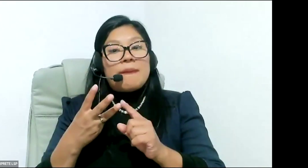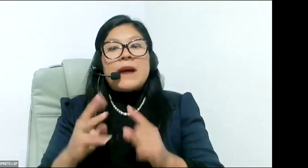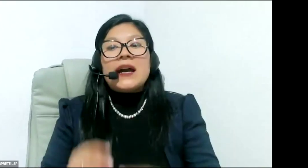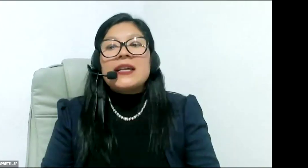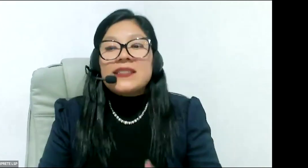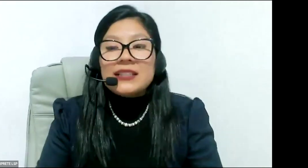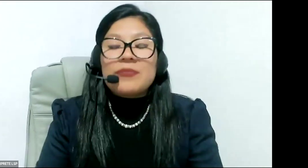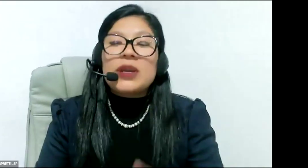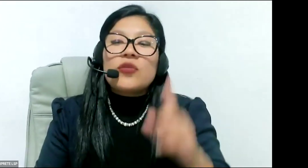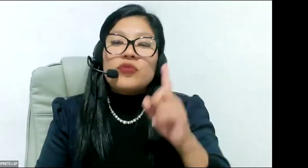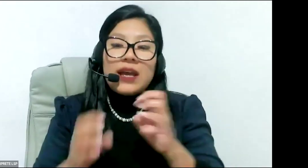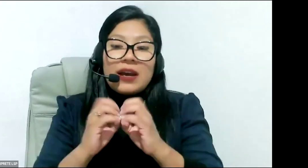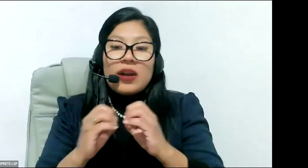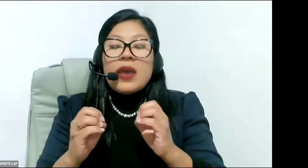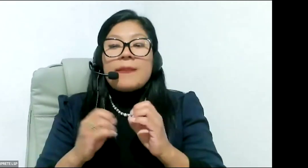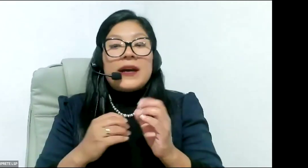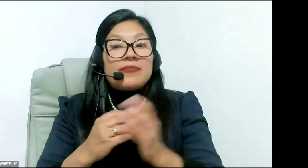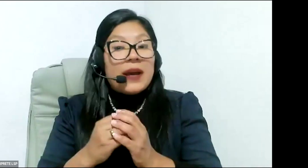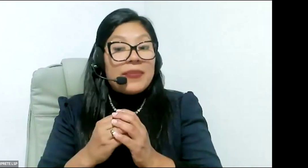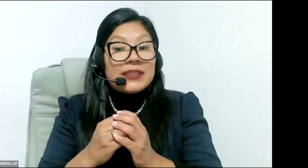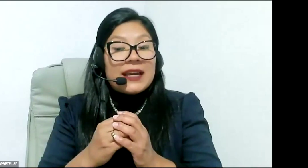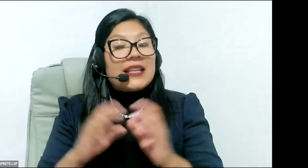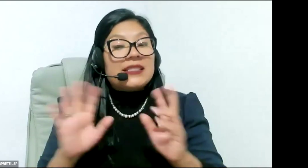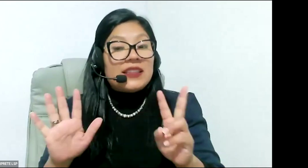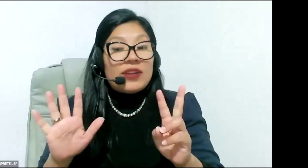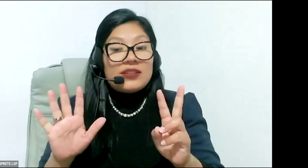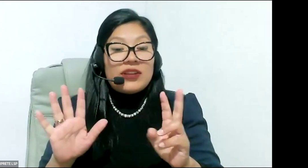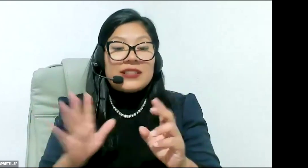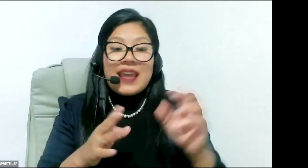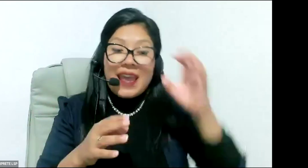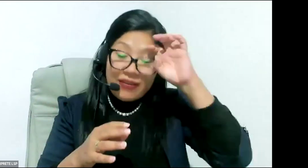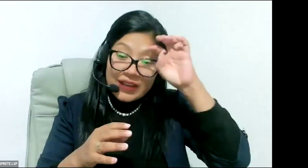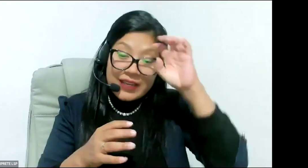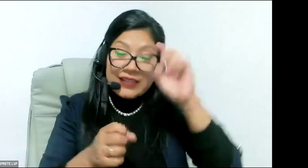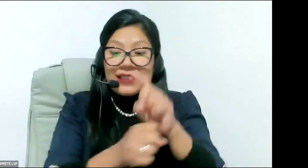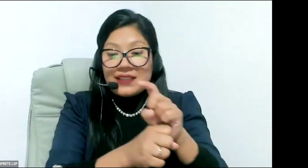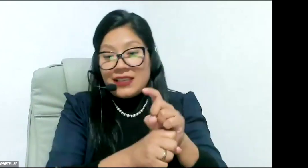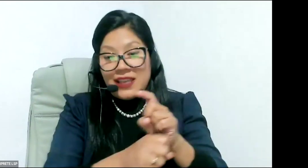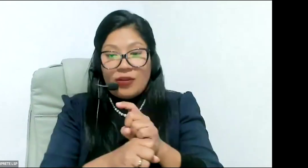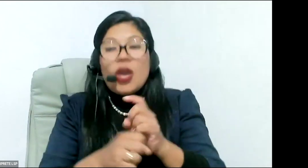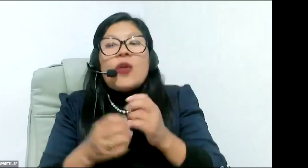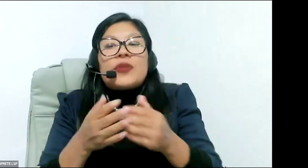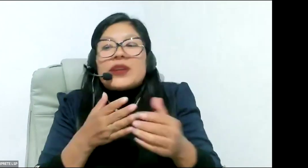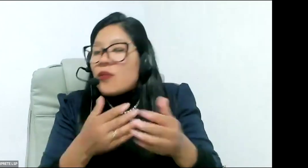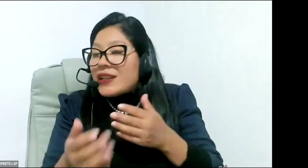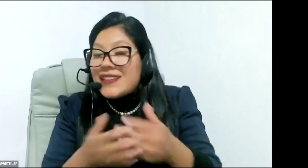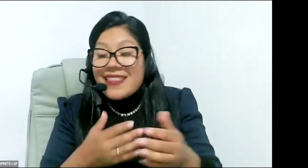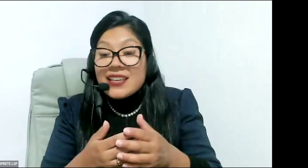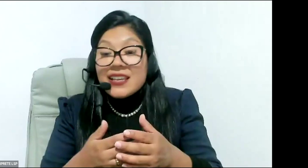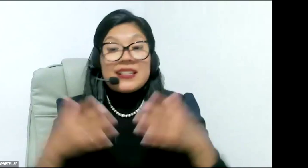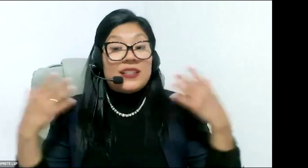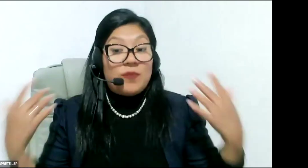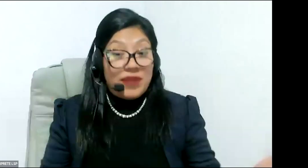tres van a hacer también una Van Van a practicar las siete oraciones que Evelyn les ha enseñado porque